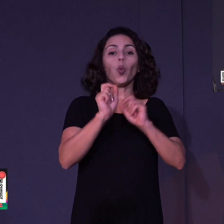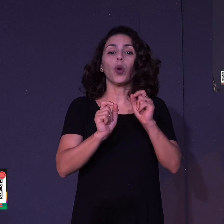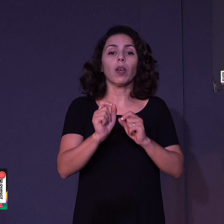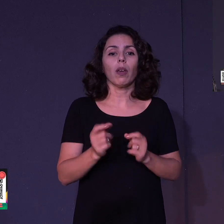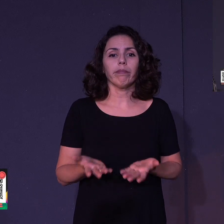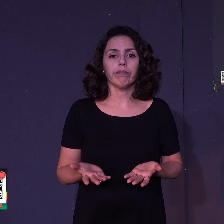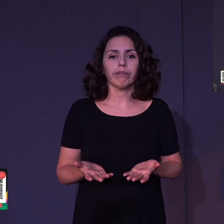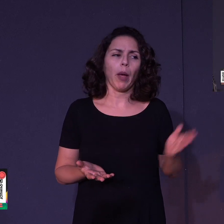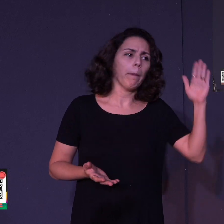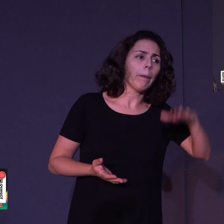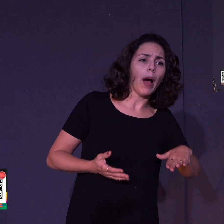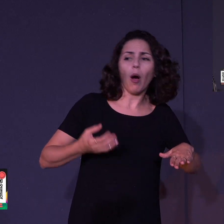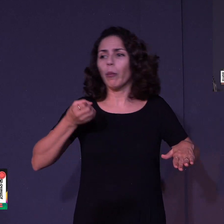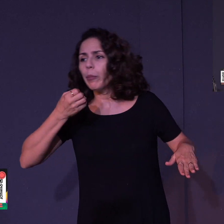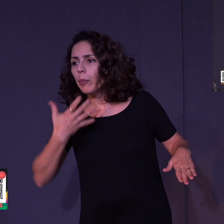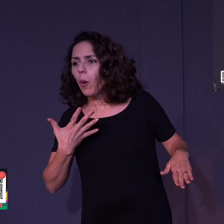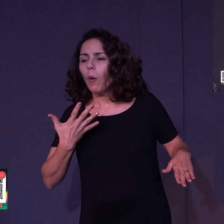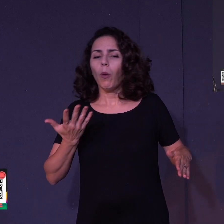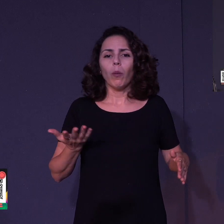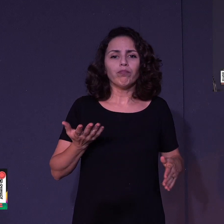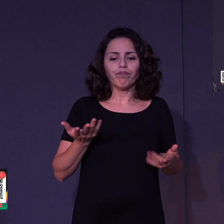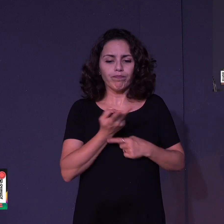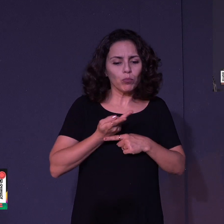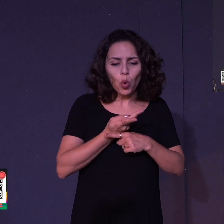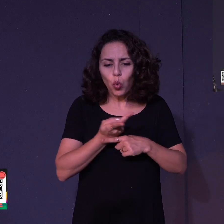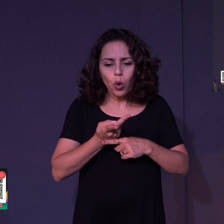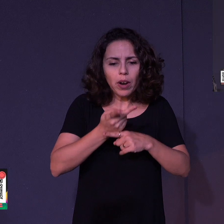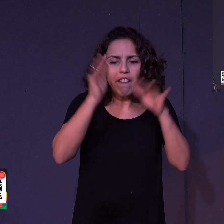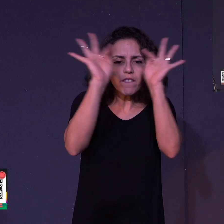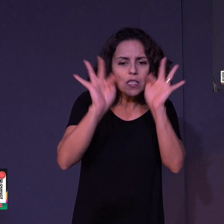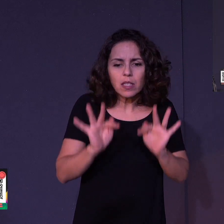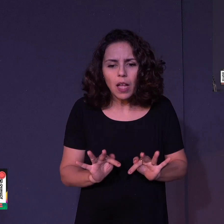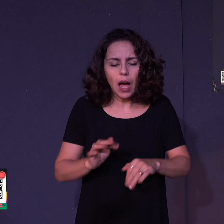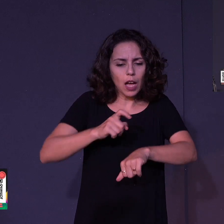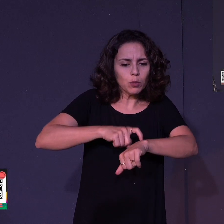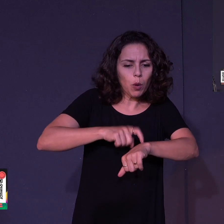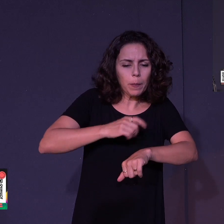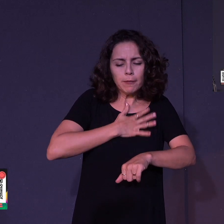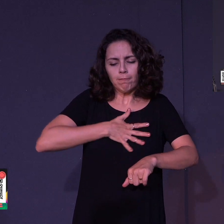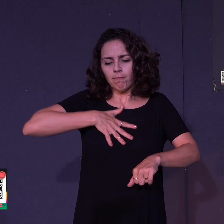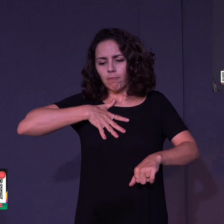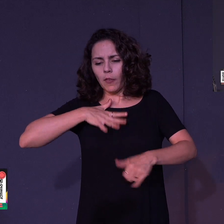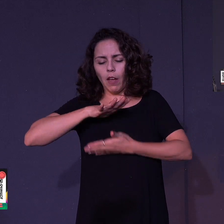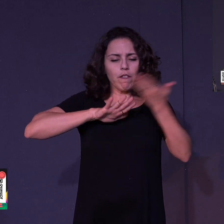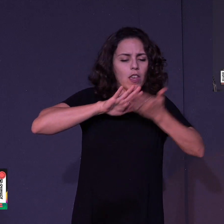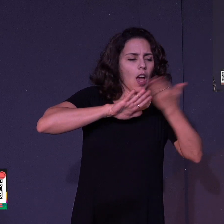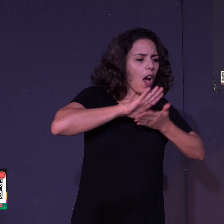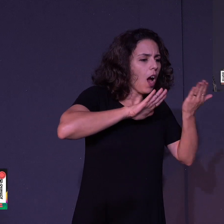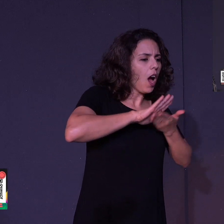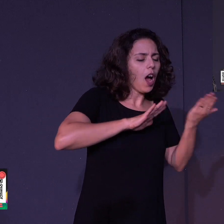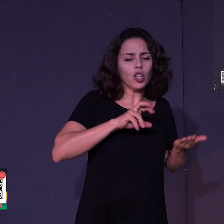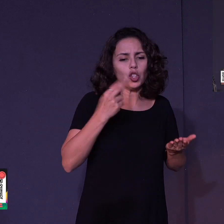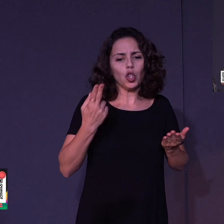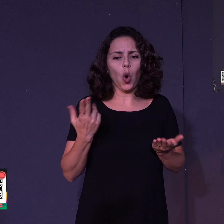má situação, seja naquilo que a gente procura uma felicidade, num momento de prazer, numa viagem, numa companhia, seja numa dificuldade que a gente